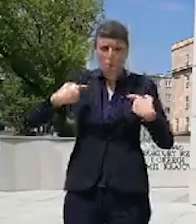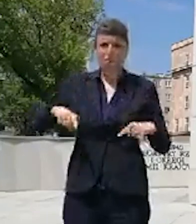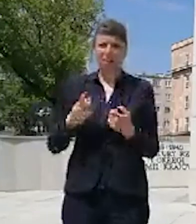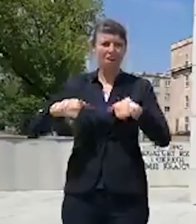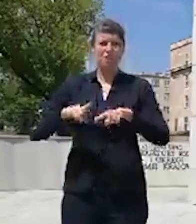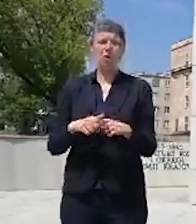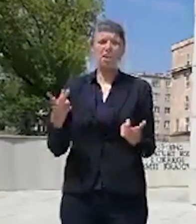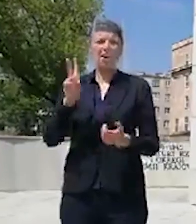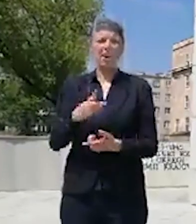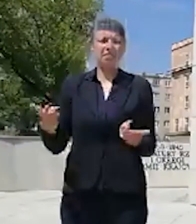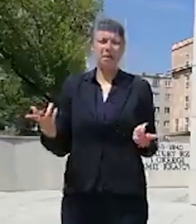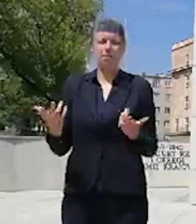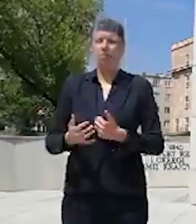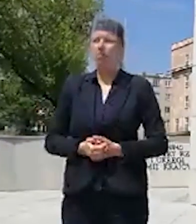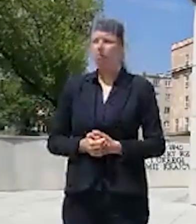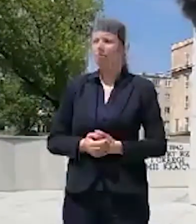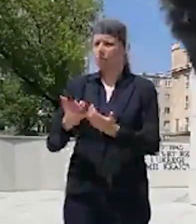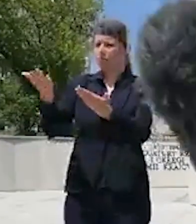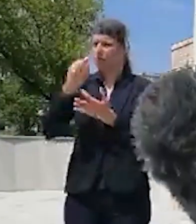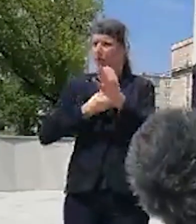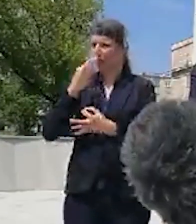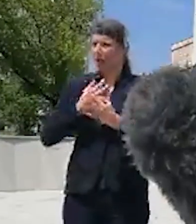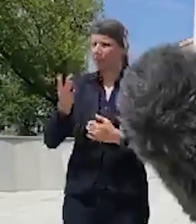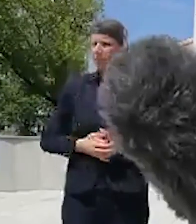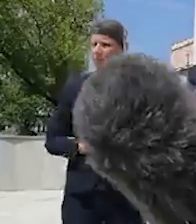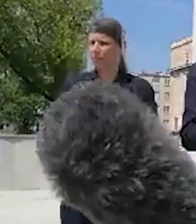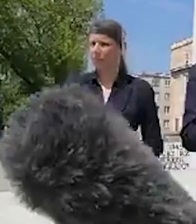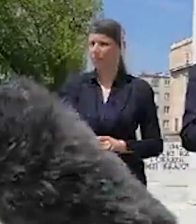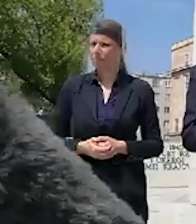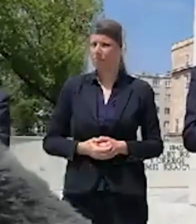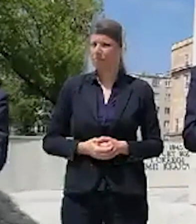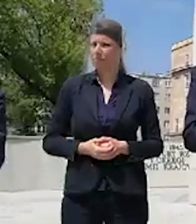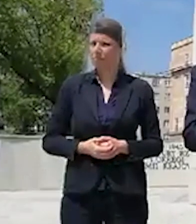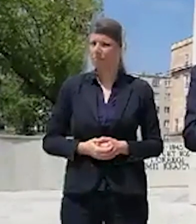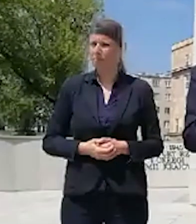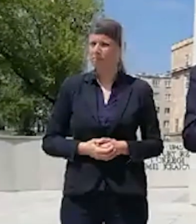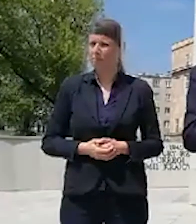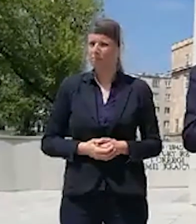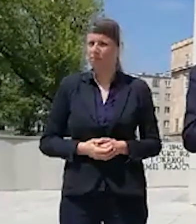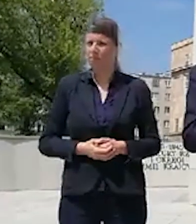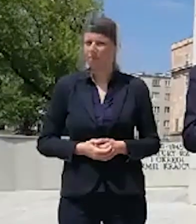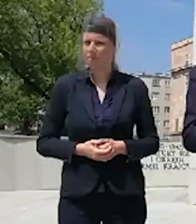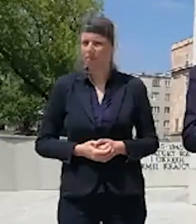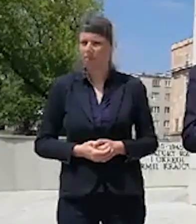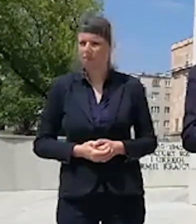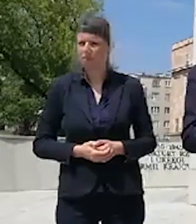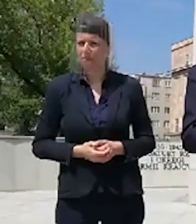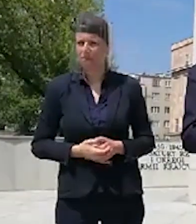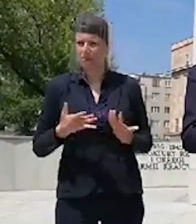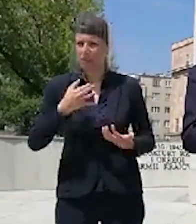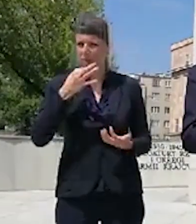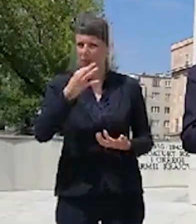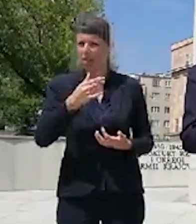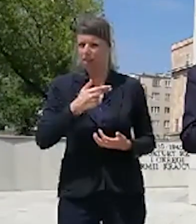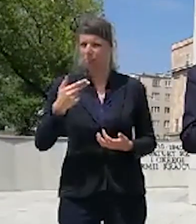więc... Dzięki za ten apel, który dzisiaj wystosował Rafał Trzaskowski do wszystkich kandydatów, a także polityków, w tym